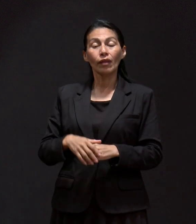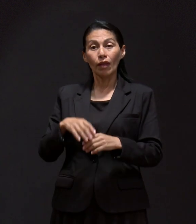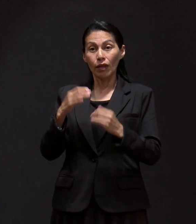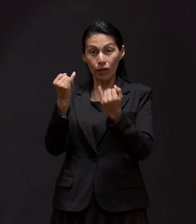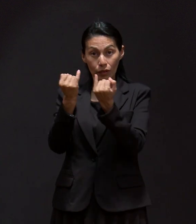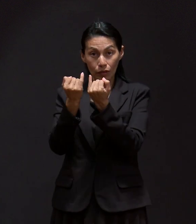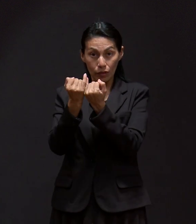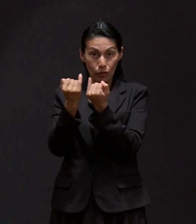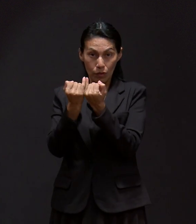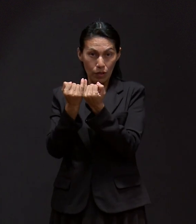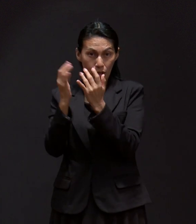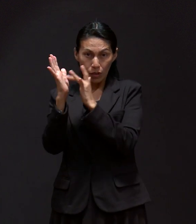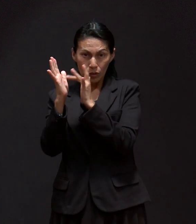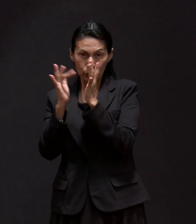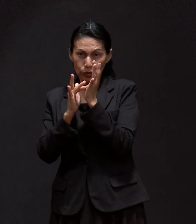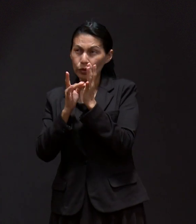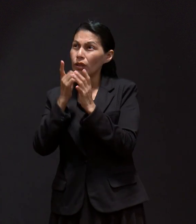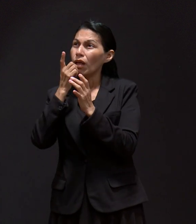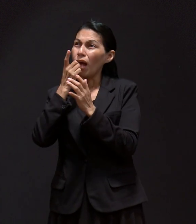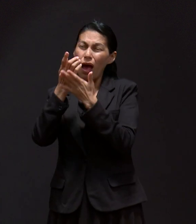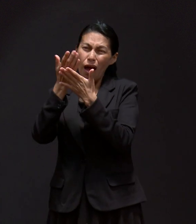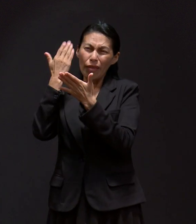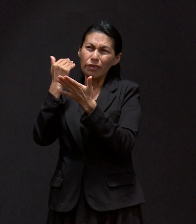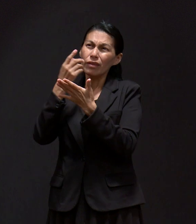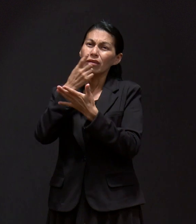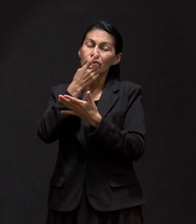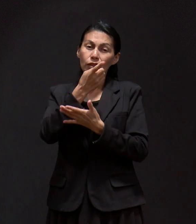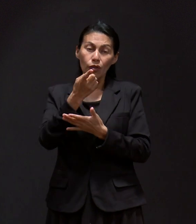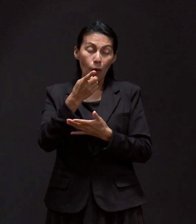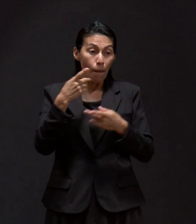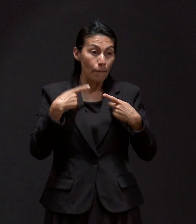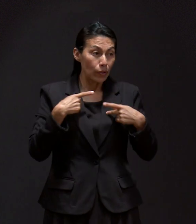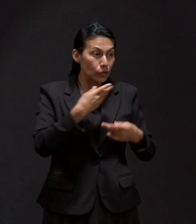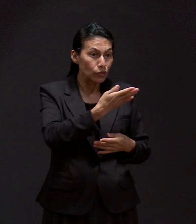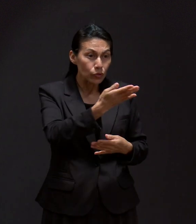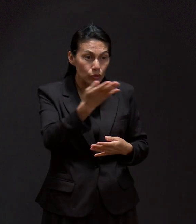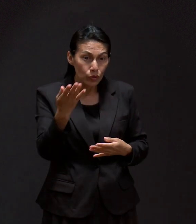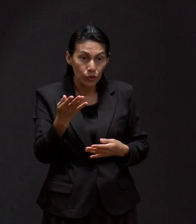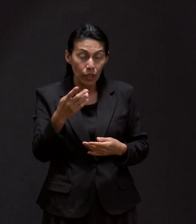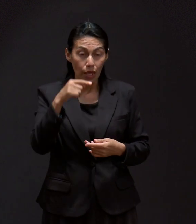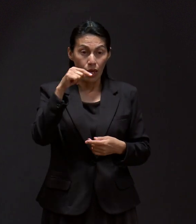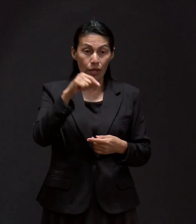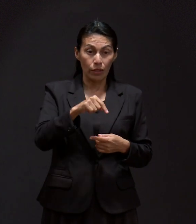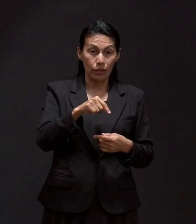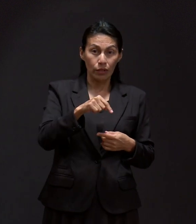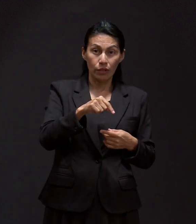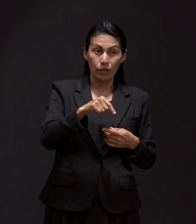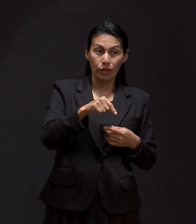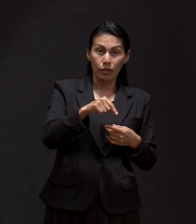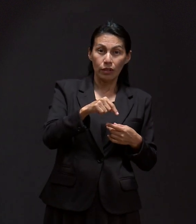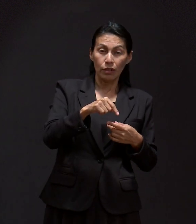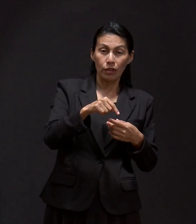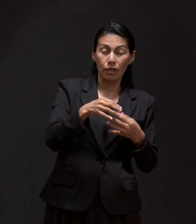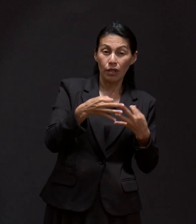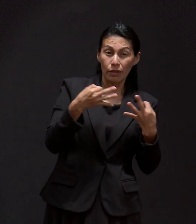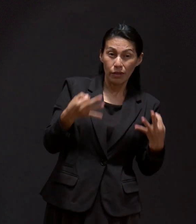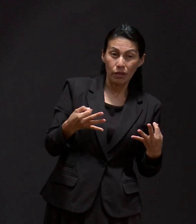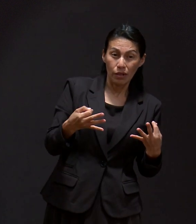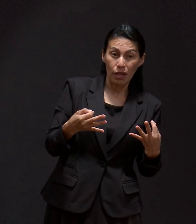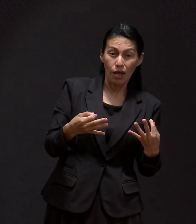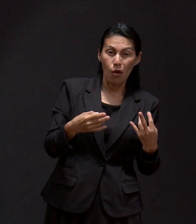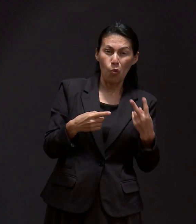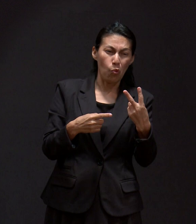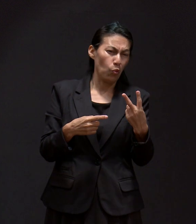ponernos de acuerdo para pedir algo a nuestro padre celestial y nuestro padre